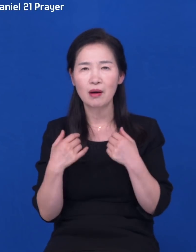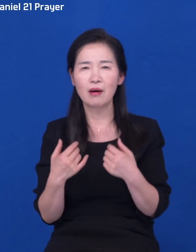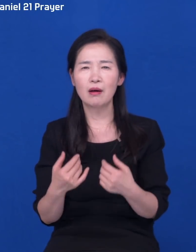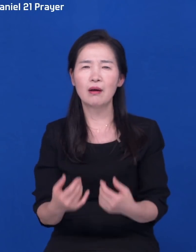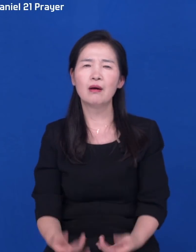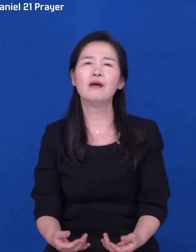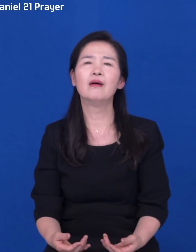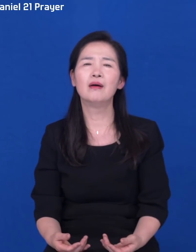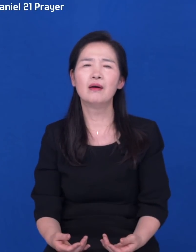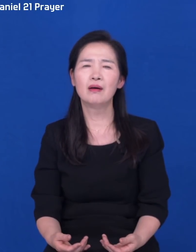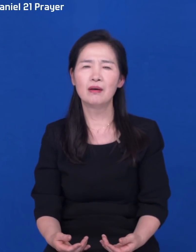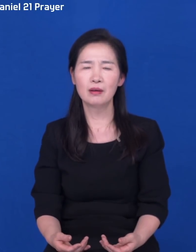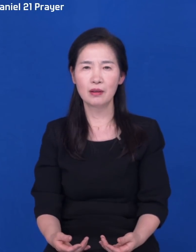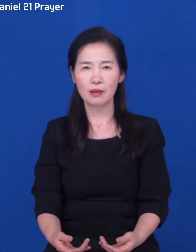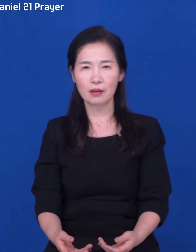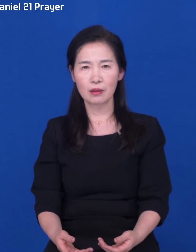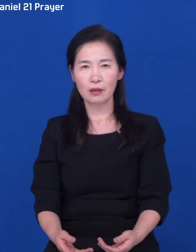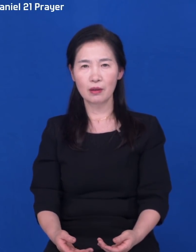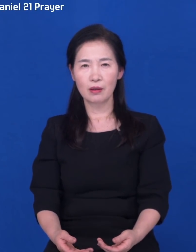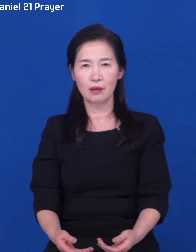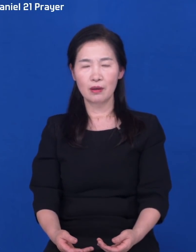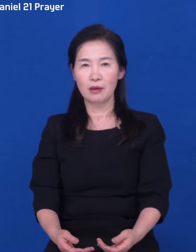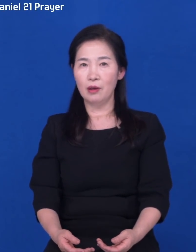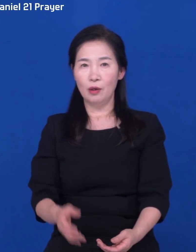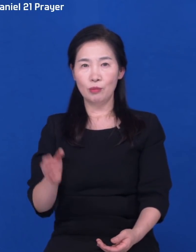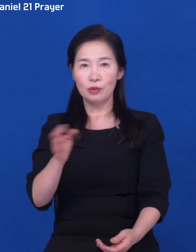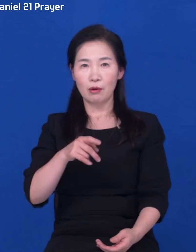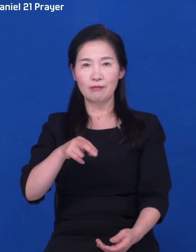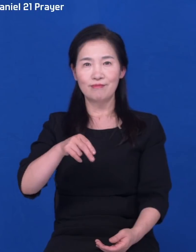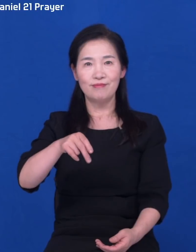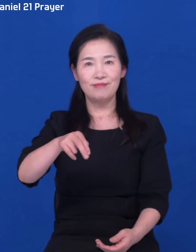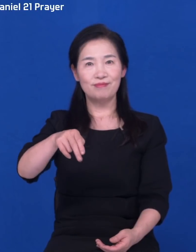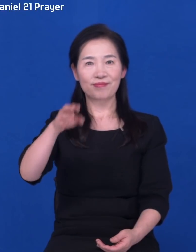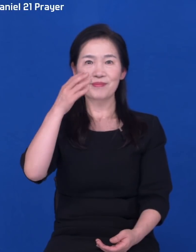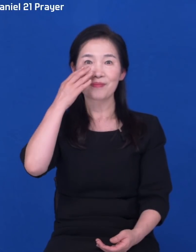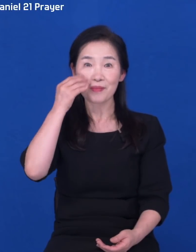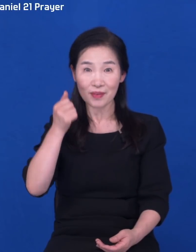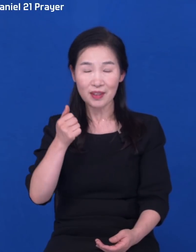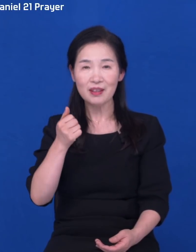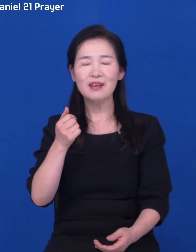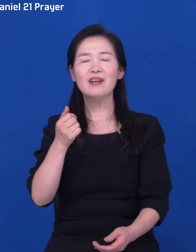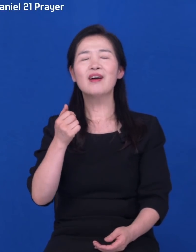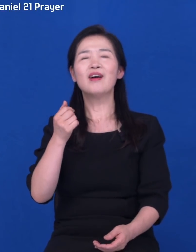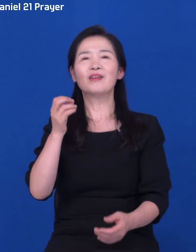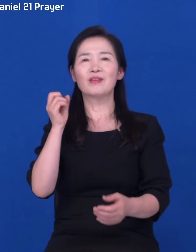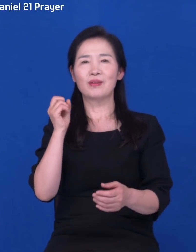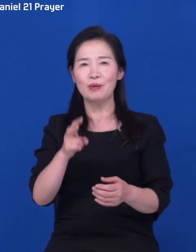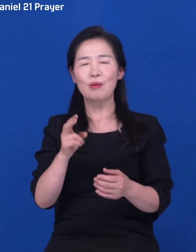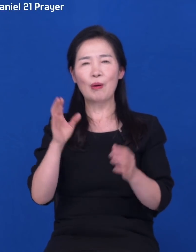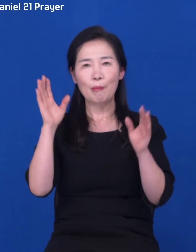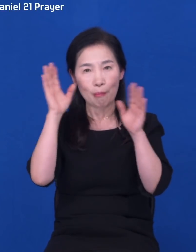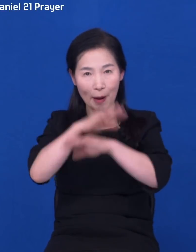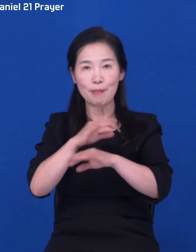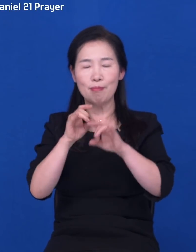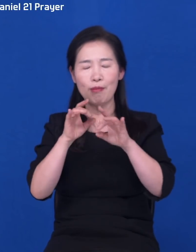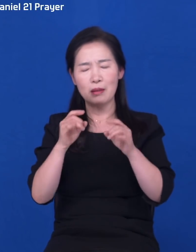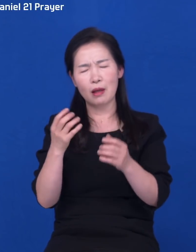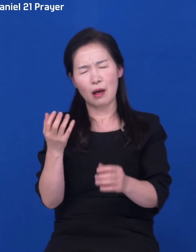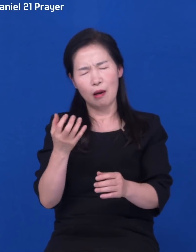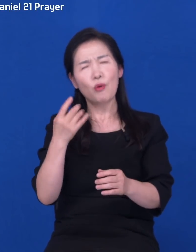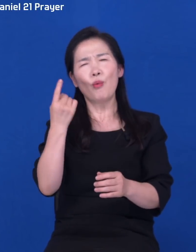걸어 나왔어요. 하나도 안 아팠어요. 그 뒤로 밤마다 통증이 오는데 한 번도 무섭다고 생각한 적이